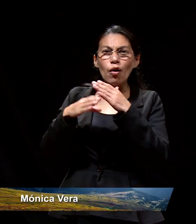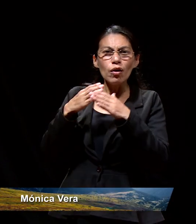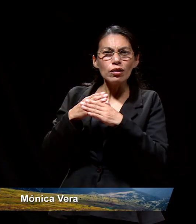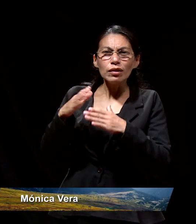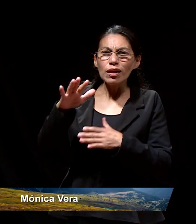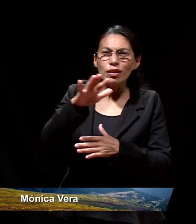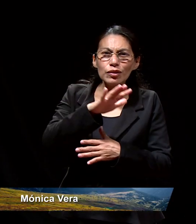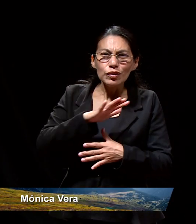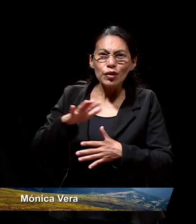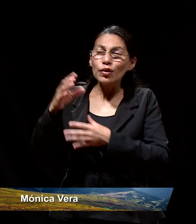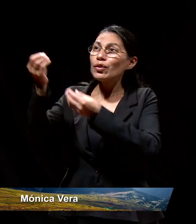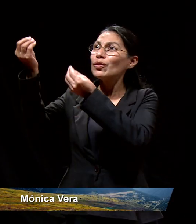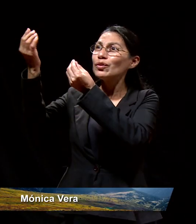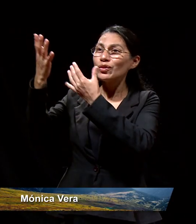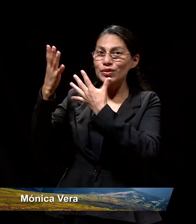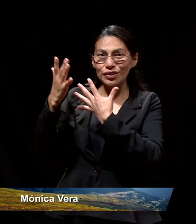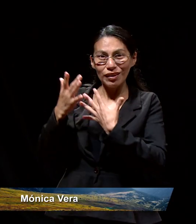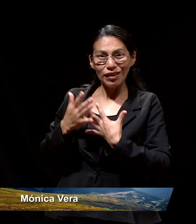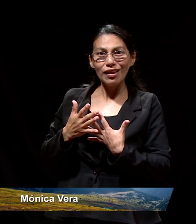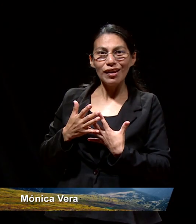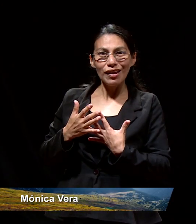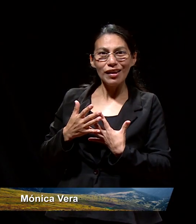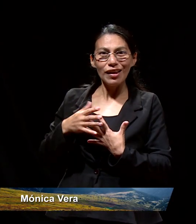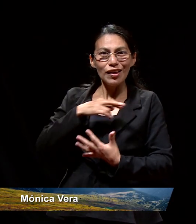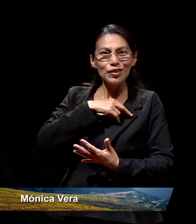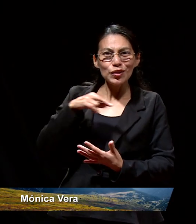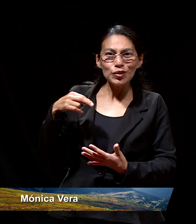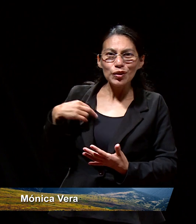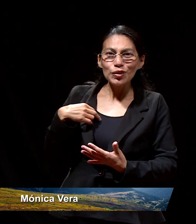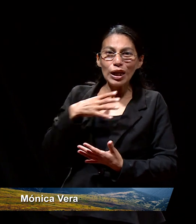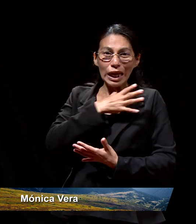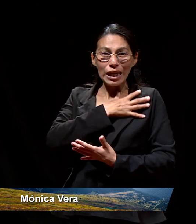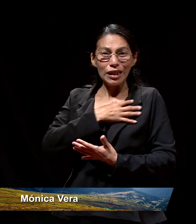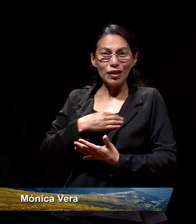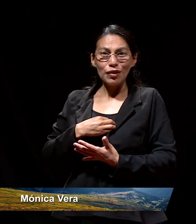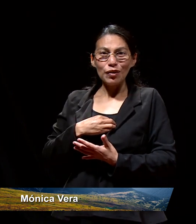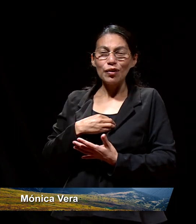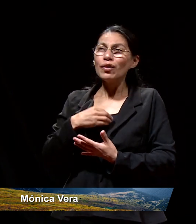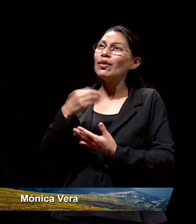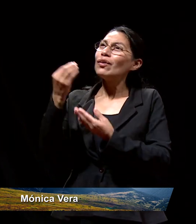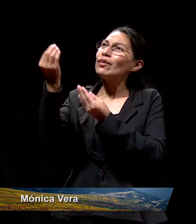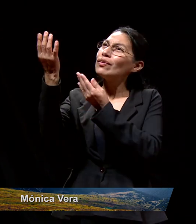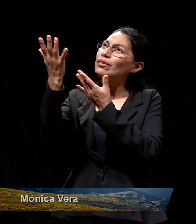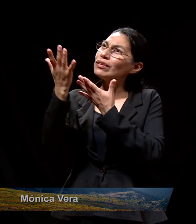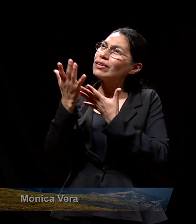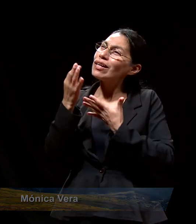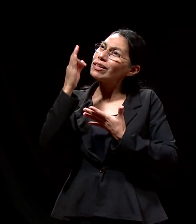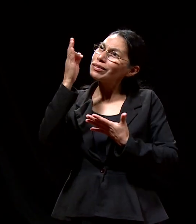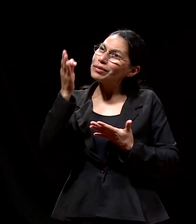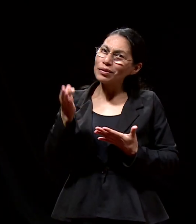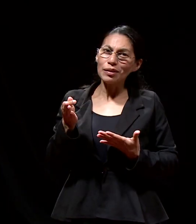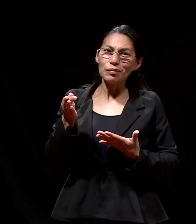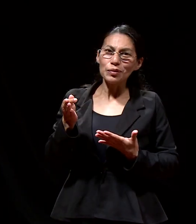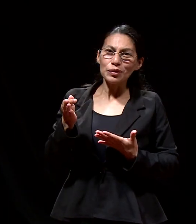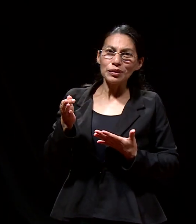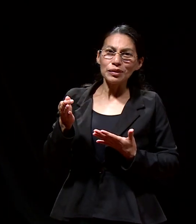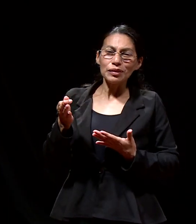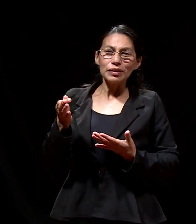cosas y es que cuando recibimos al hijo entonces recibimos